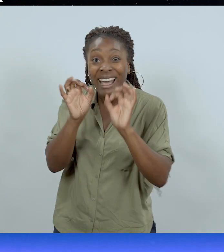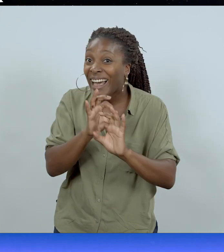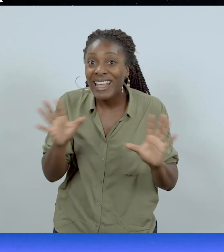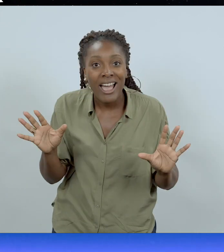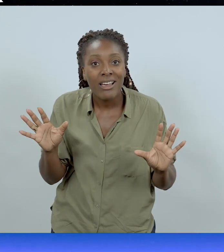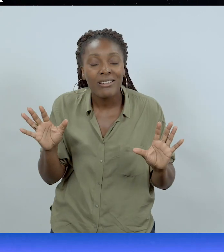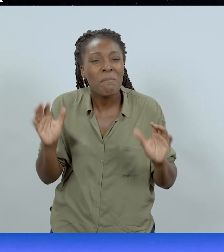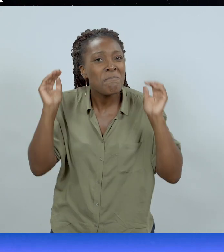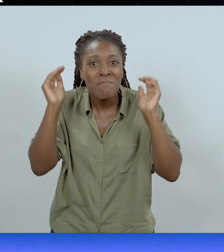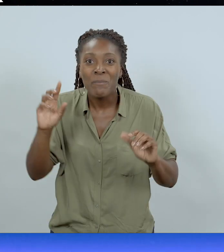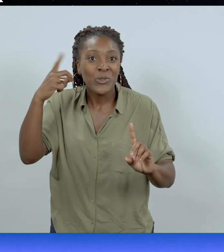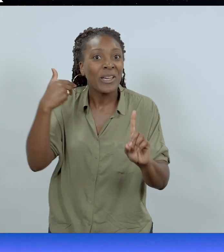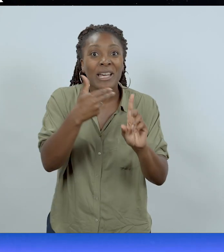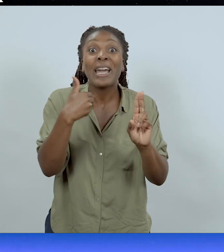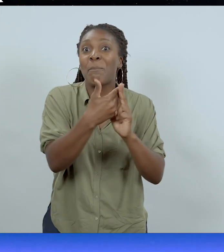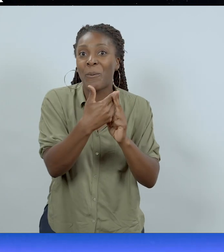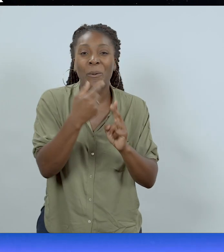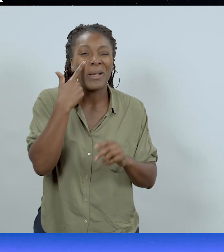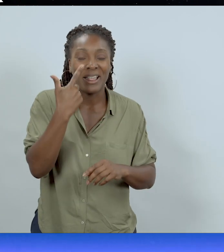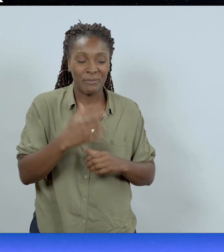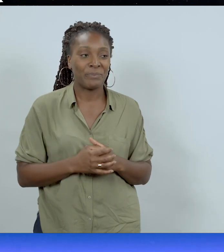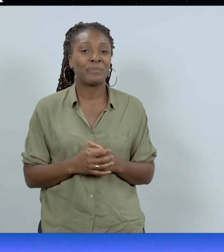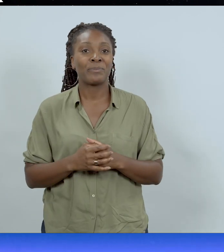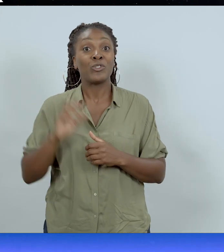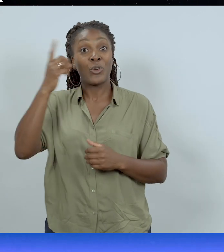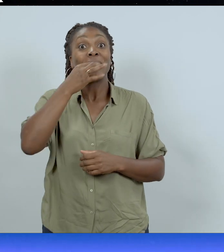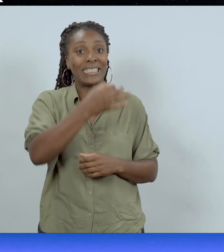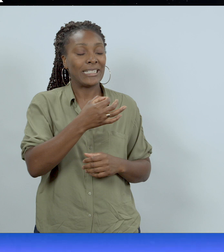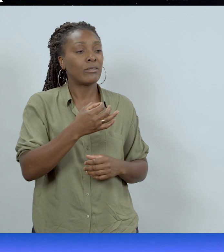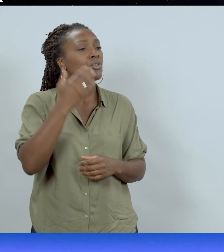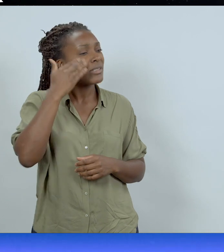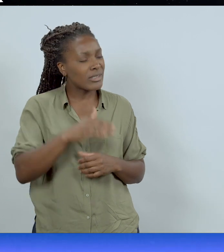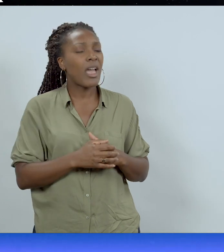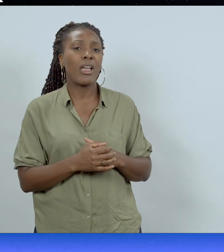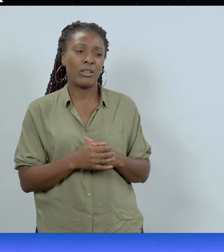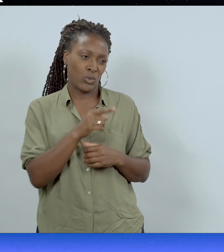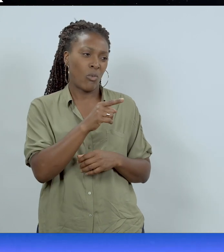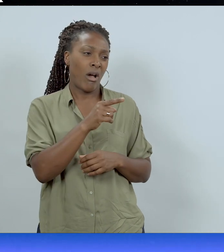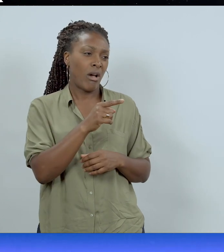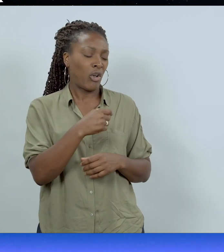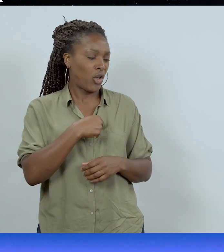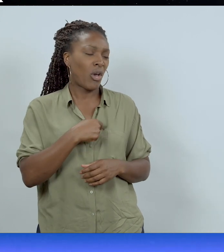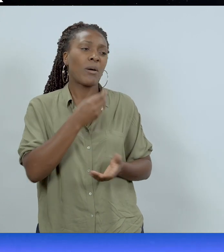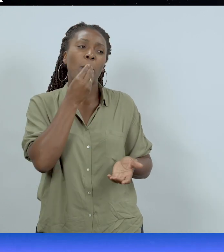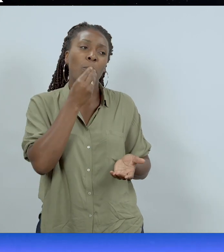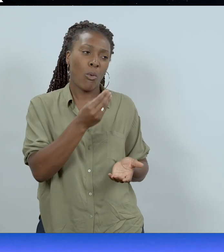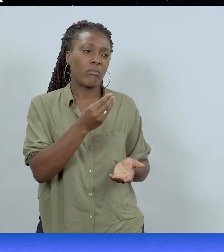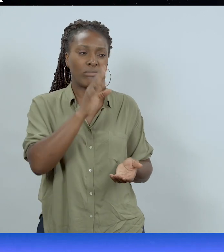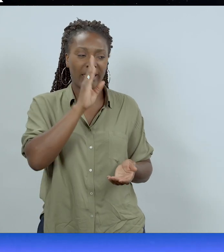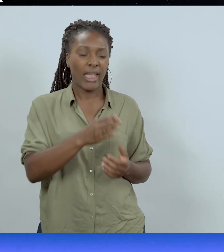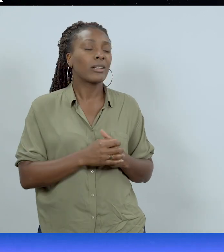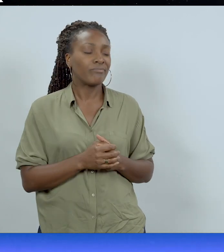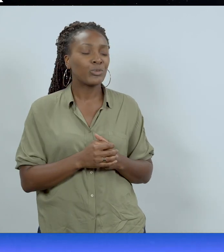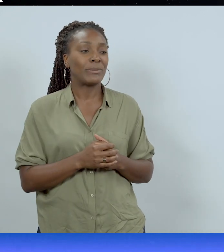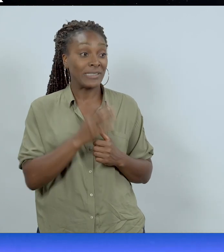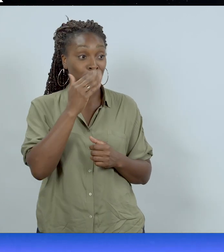alliance avec lui, mais que Dieu se révèle à lui dans un rêve. Je sais moi aussi, Abimelech, que tu as agi avec un cœur